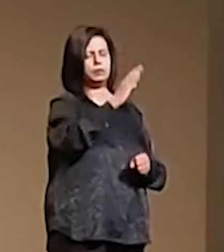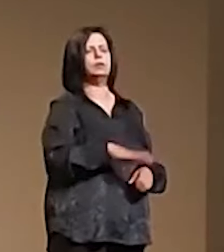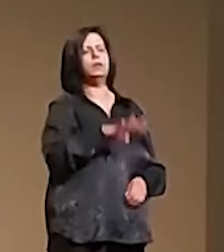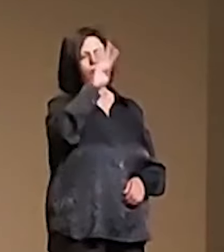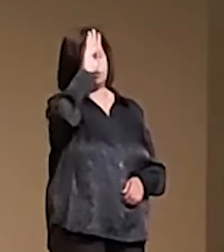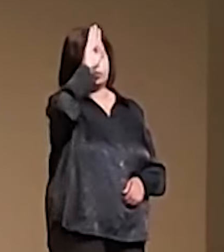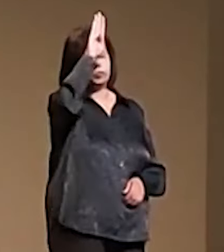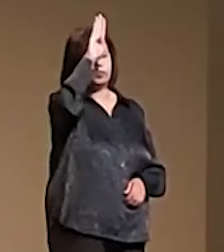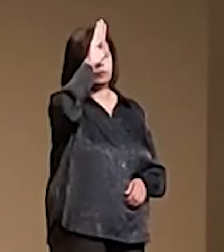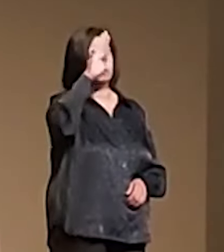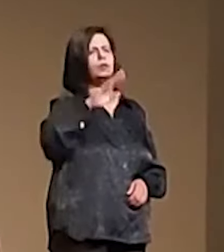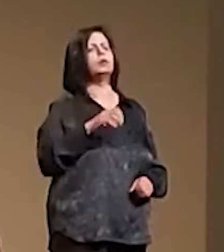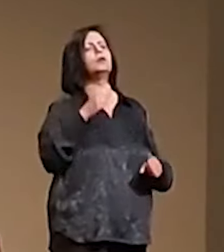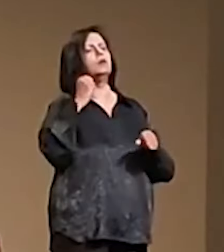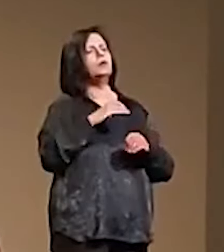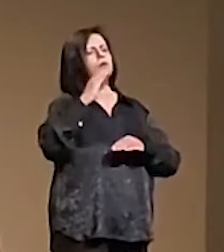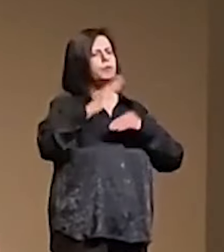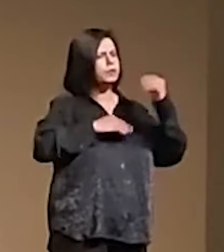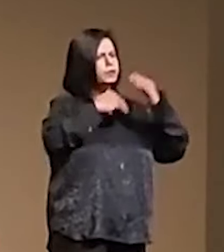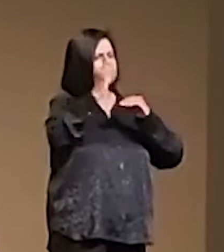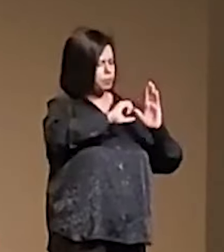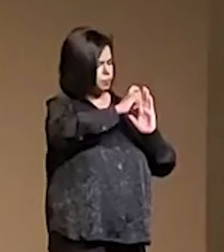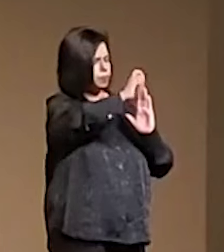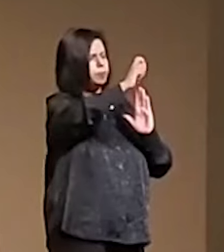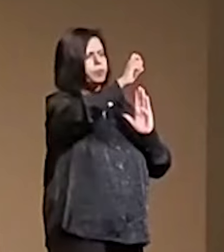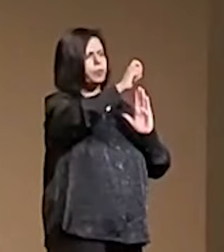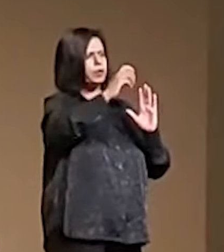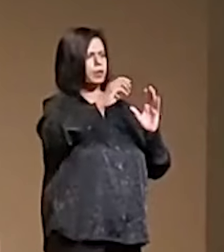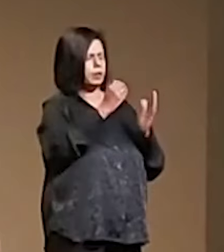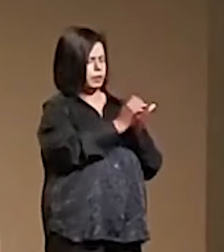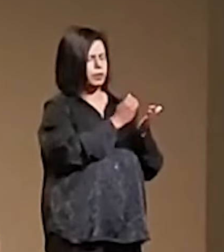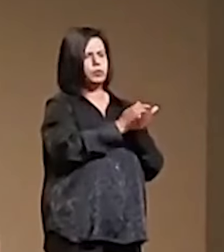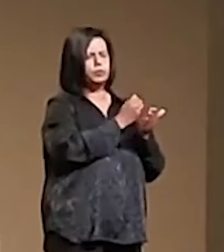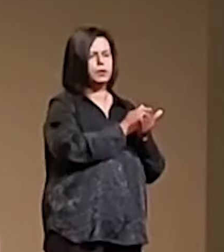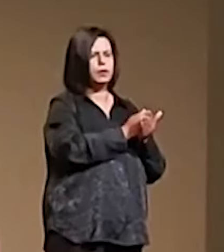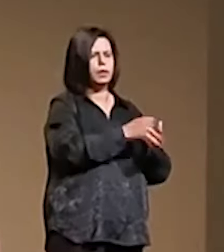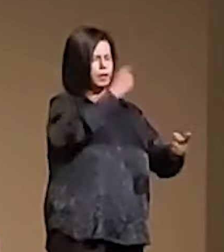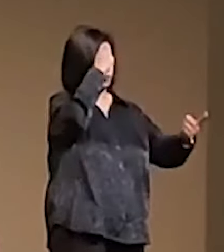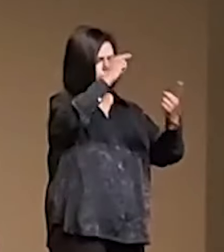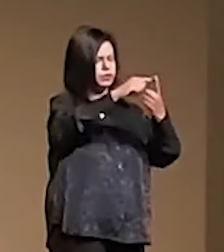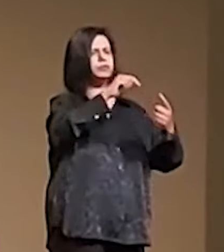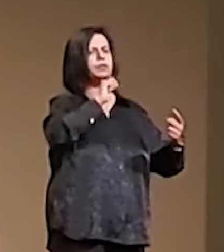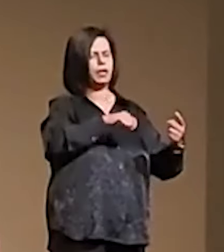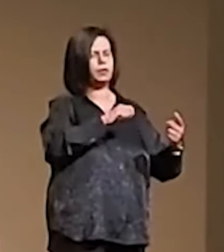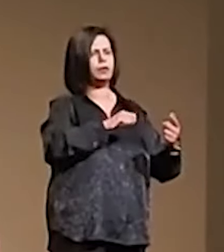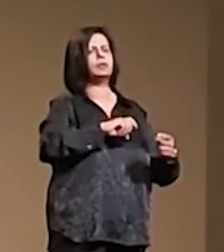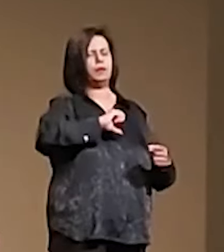nous un gouvernement qui veut créer la richesse. Et nous un gouvernement qui a l'objectif,